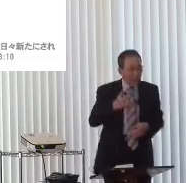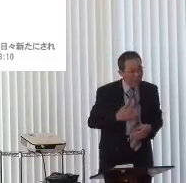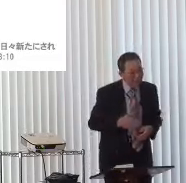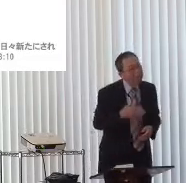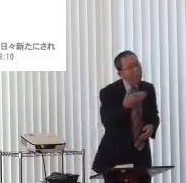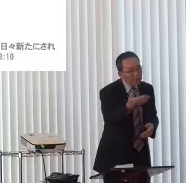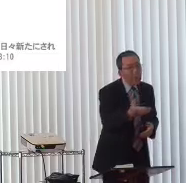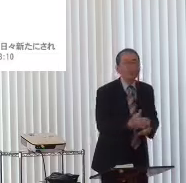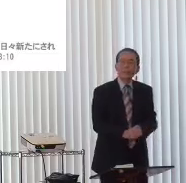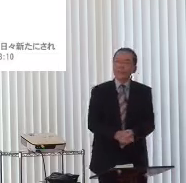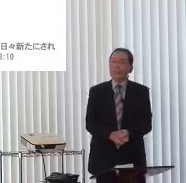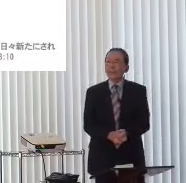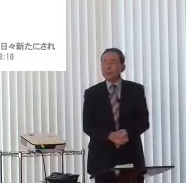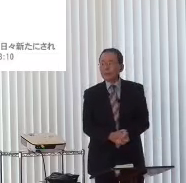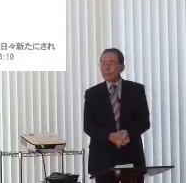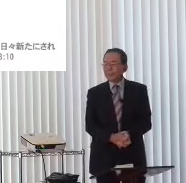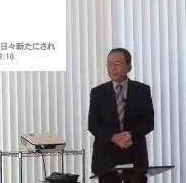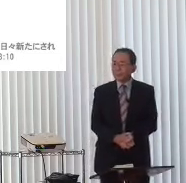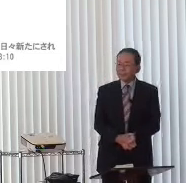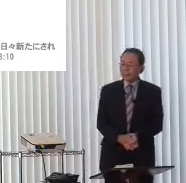か。